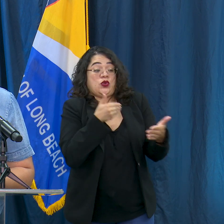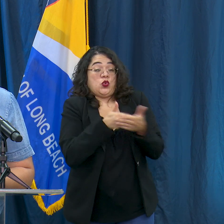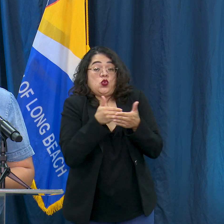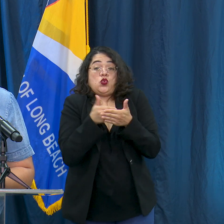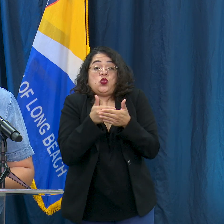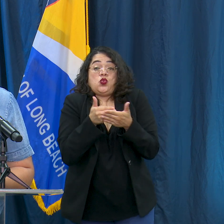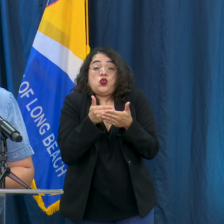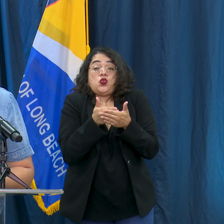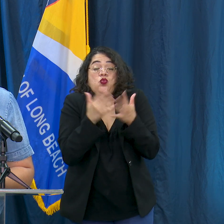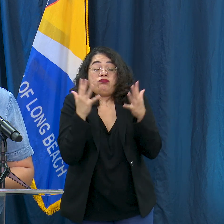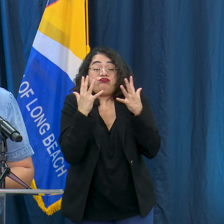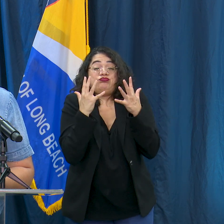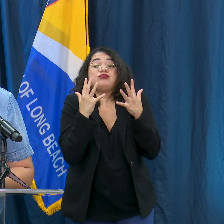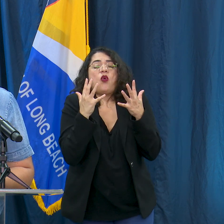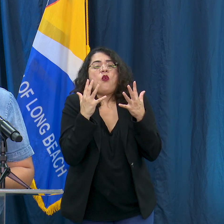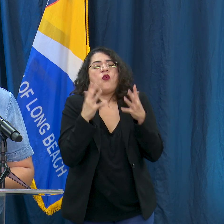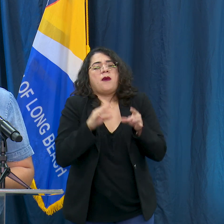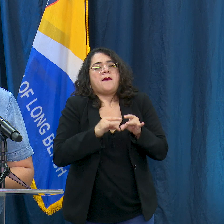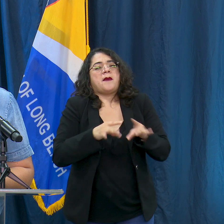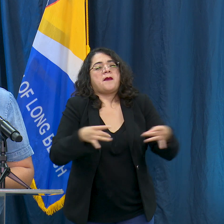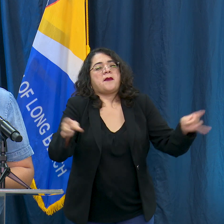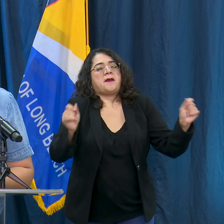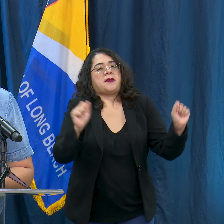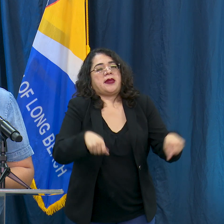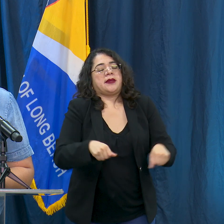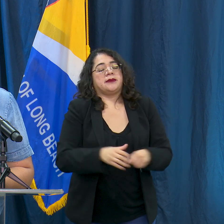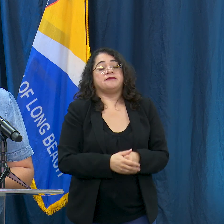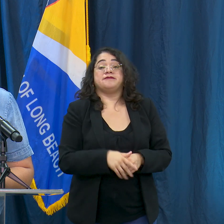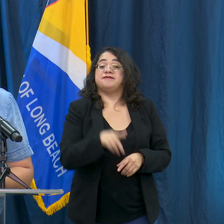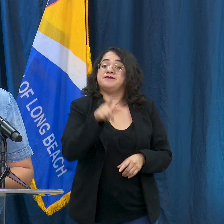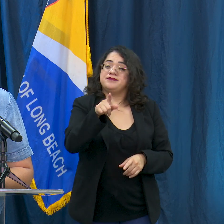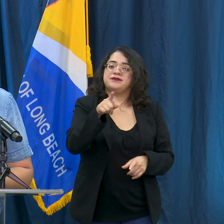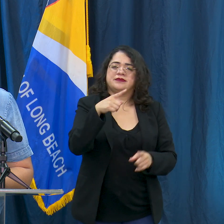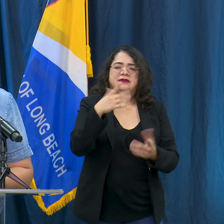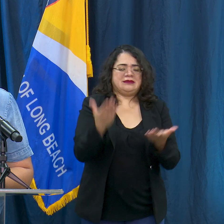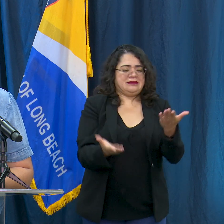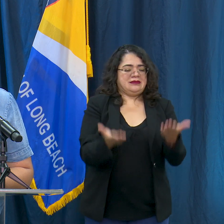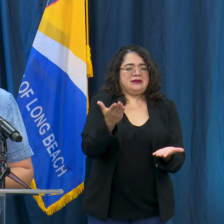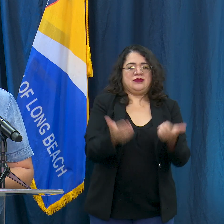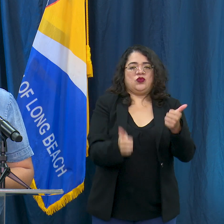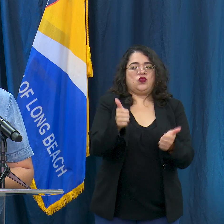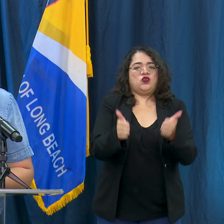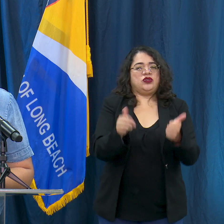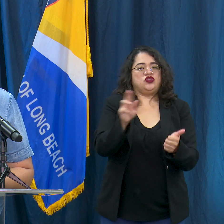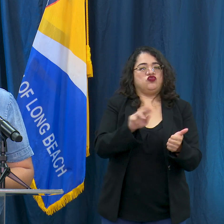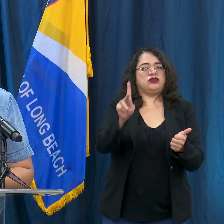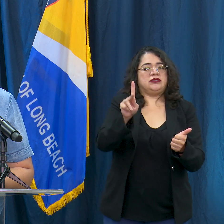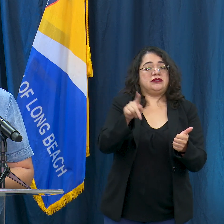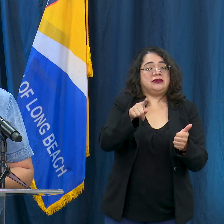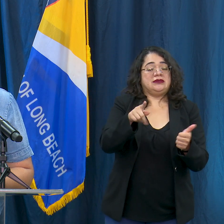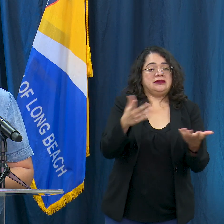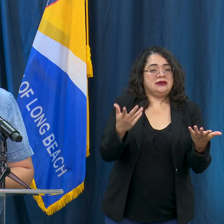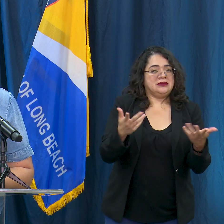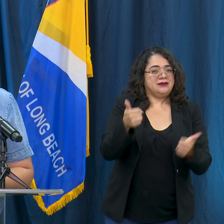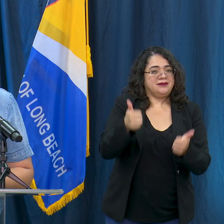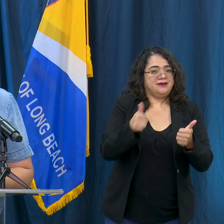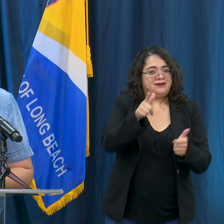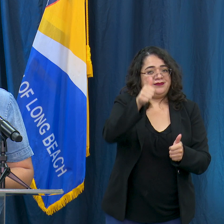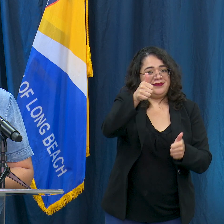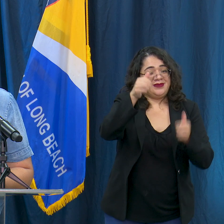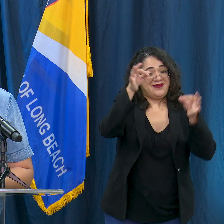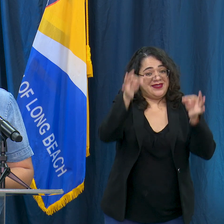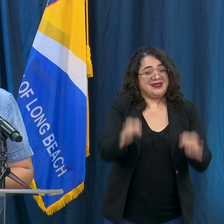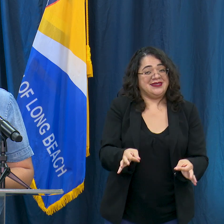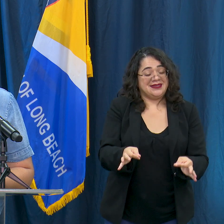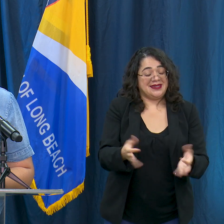Todos deben sopesar que sus propios riesgos para la salud y los riesgos para la salud planteadas a las